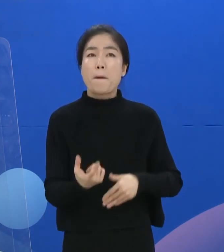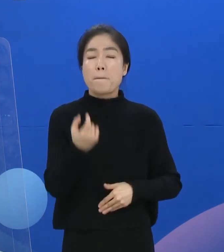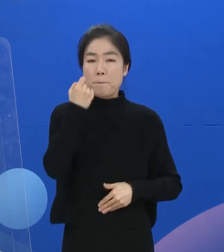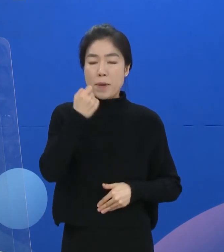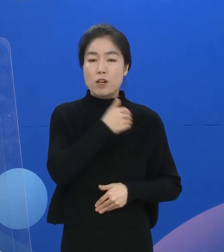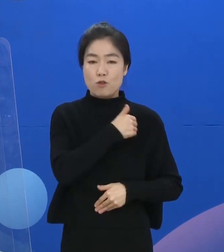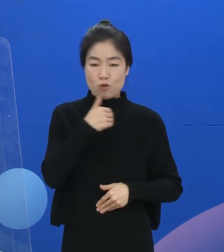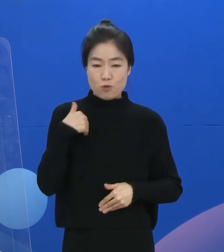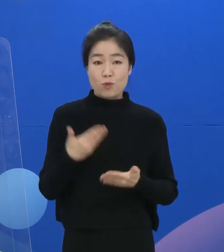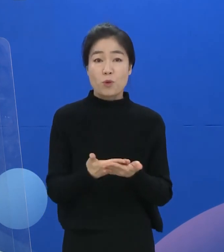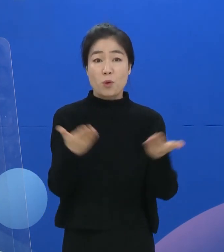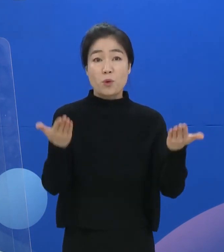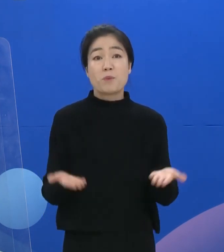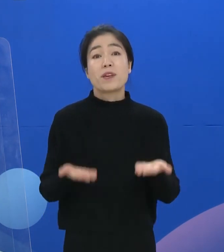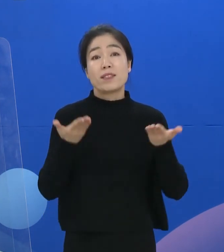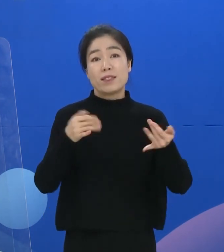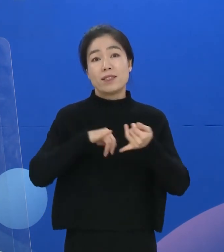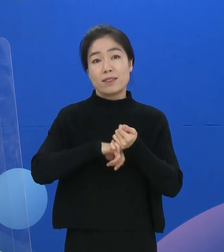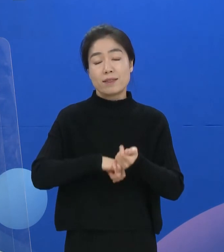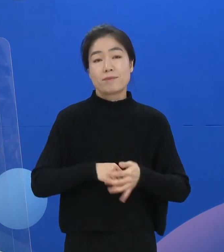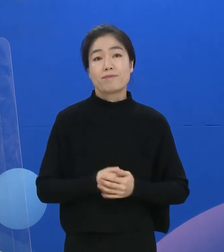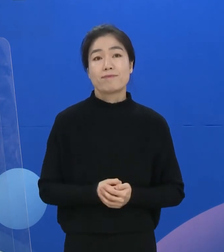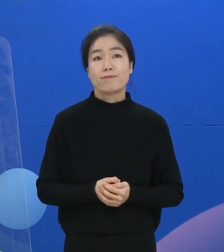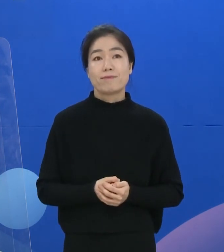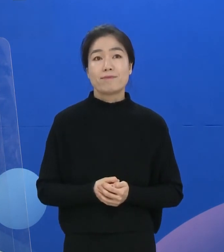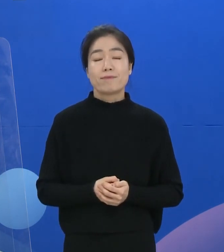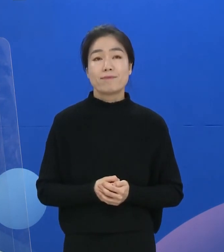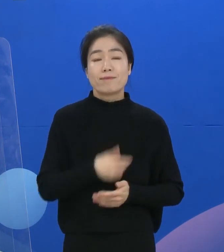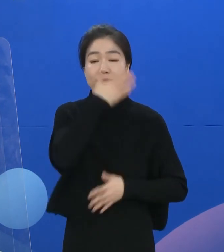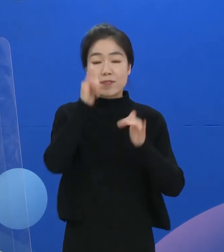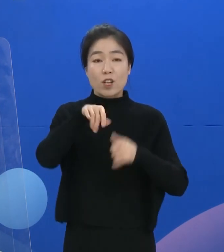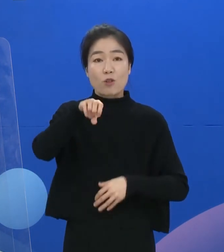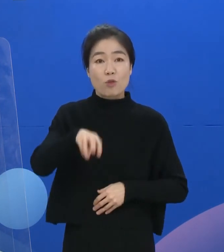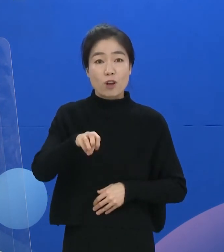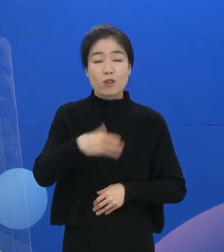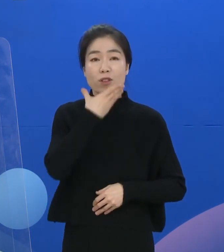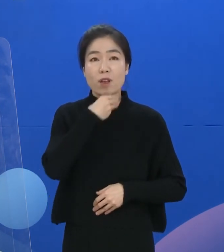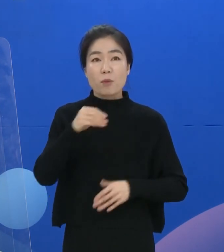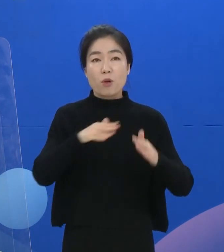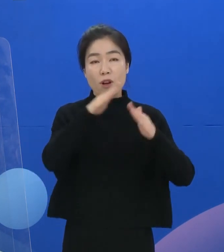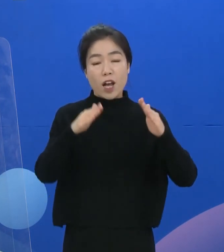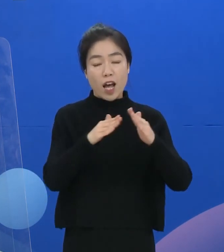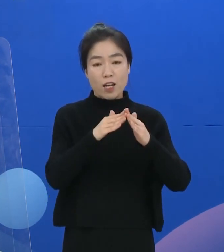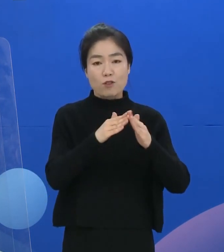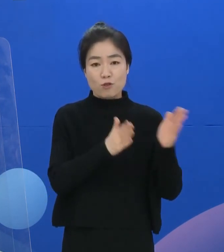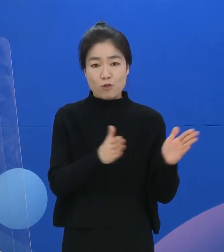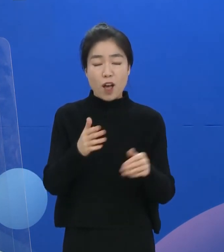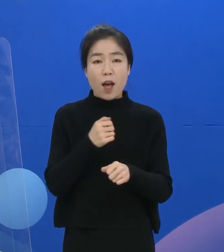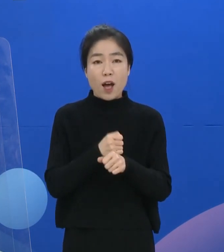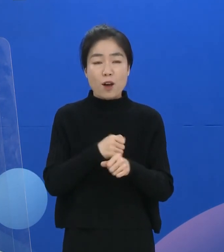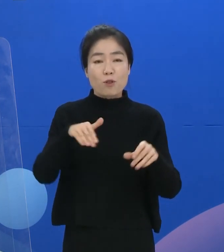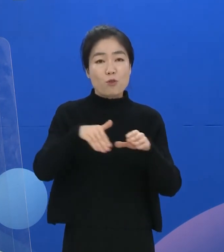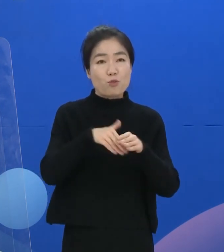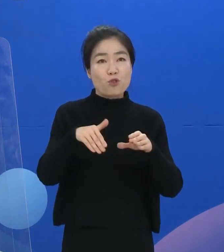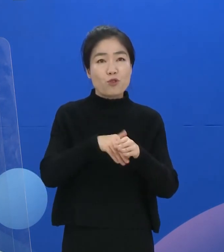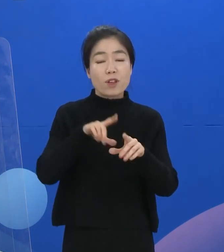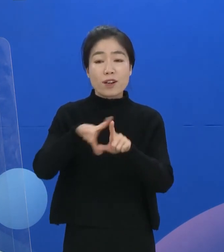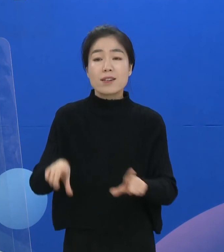있도록 황규영 평생 주택가 광교역 누구나 집을 빨리 충분히 공급하겠습니다